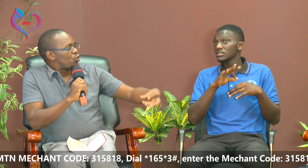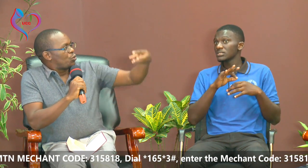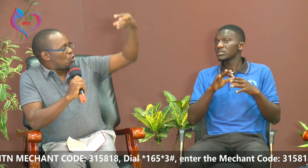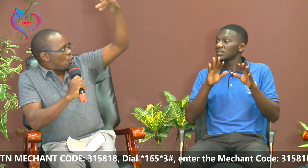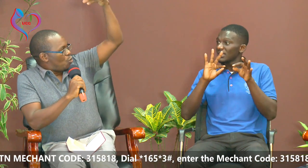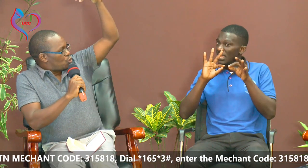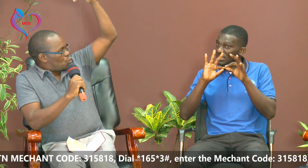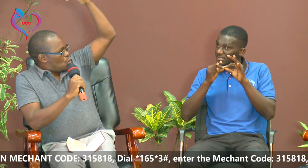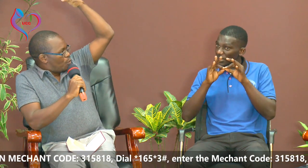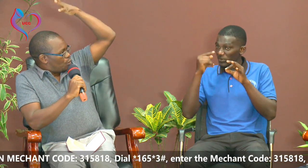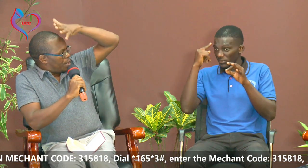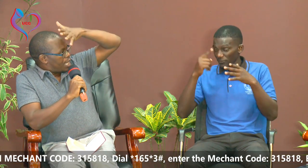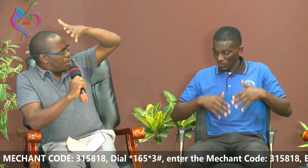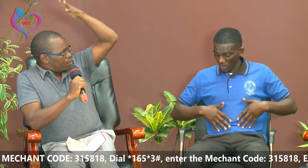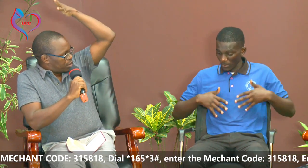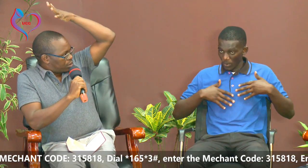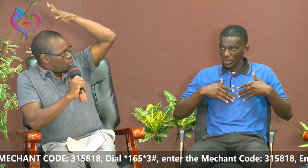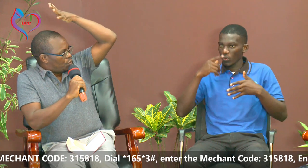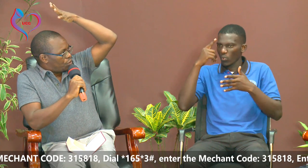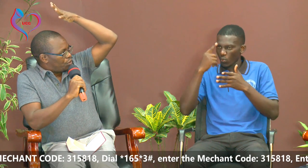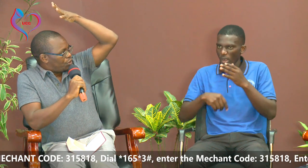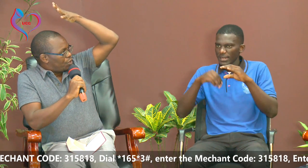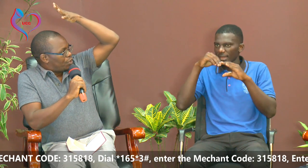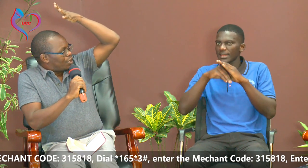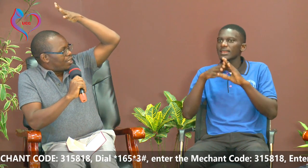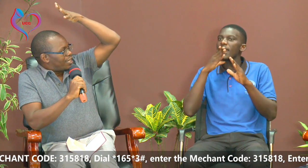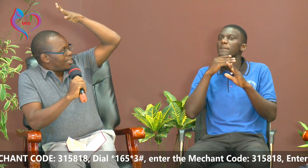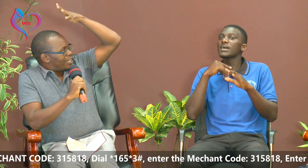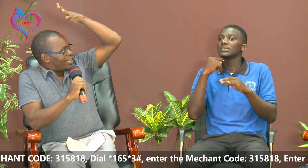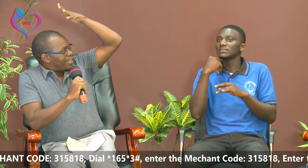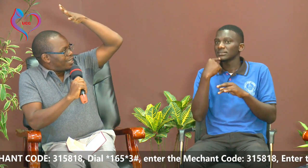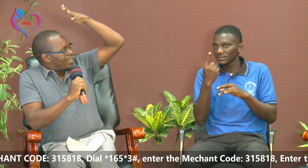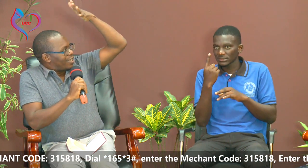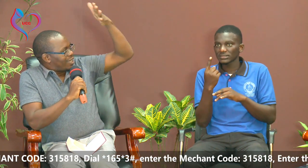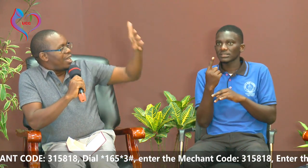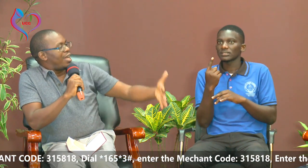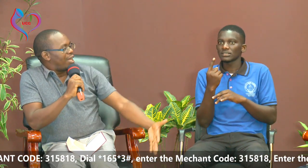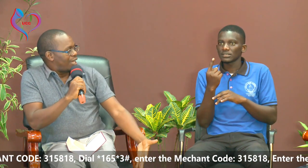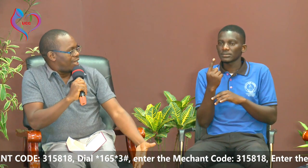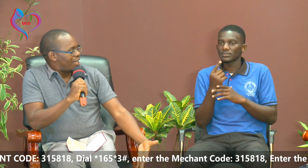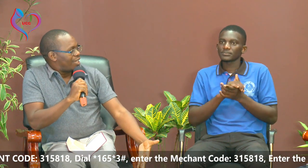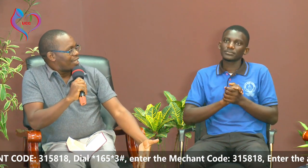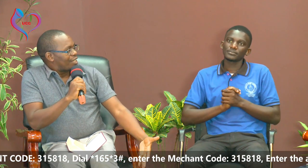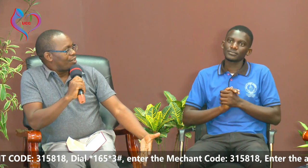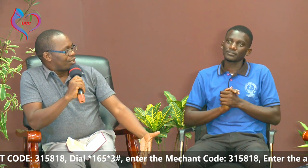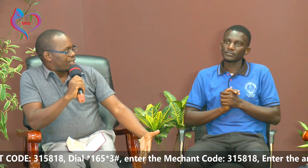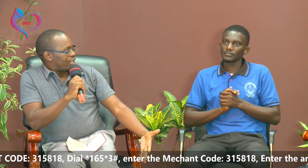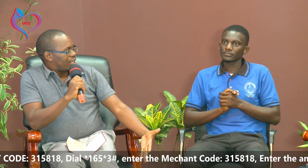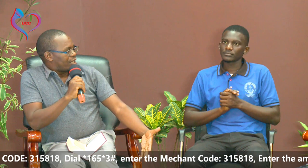ebintu byomuntu womunda byalaba munsi yomwoyo chovogame ti it operates under the brain kutegera otegede